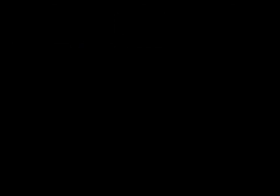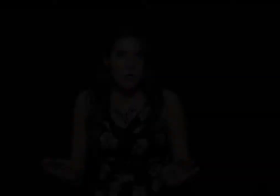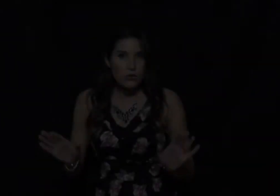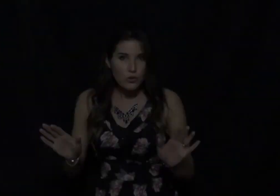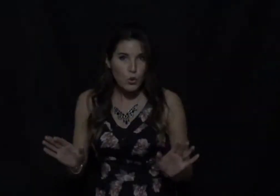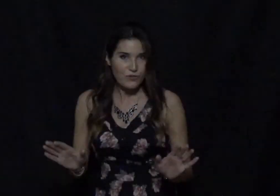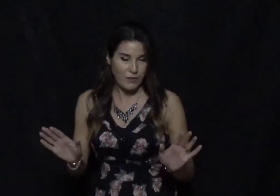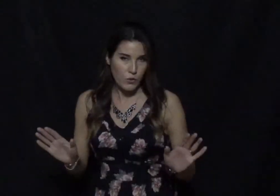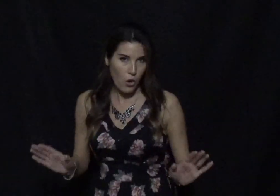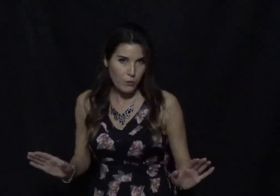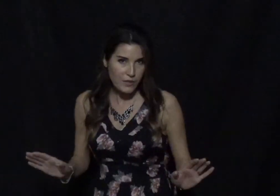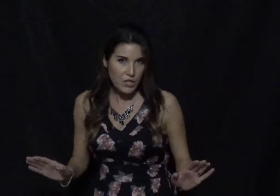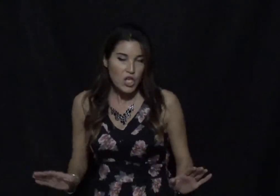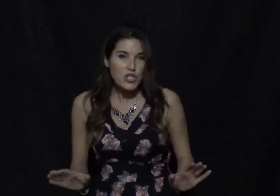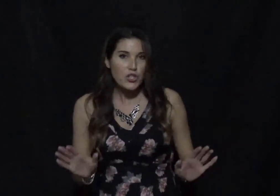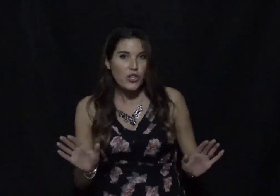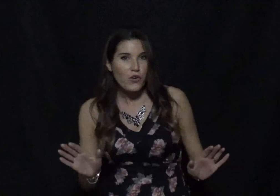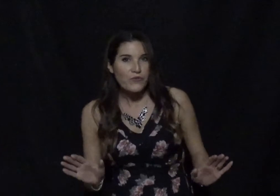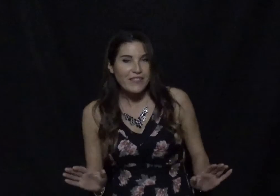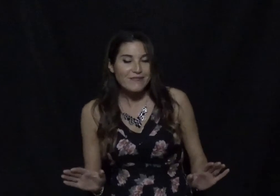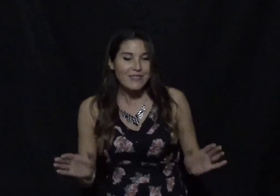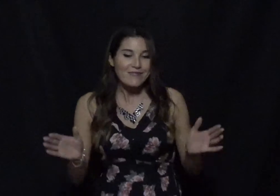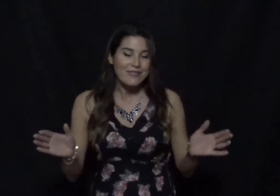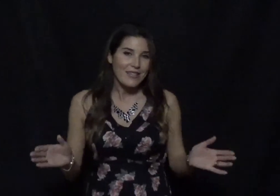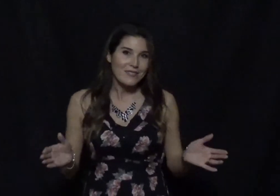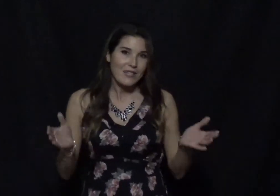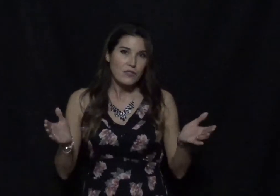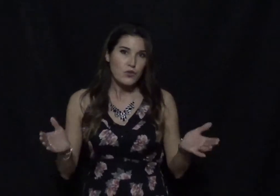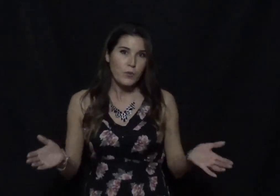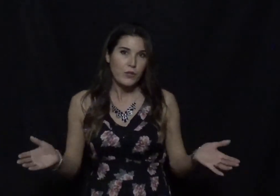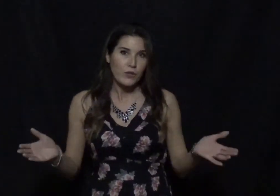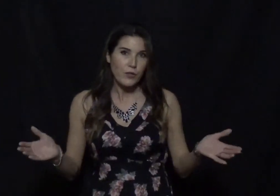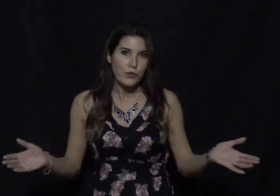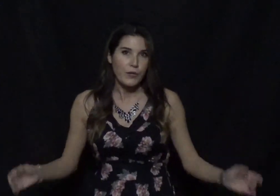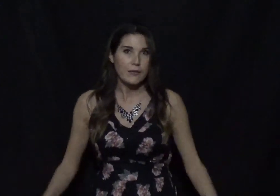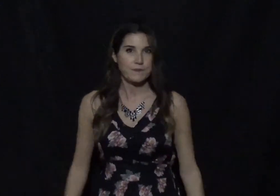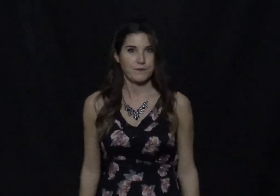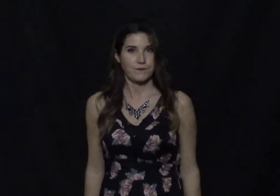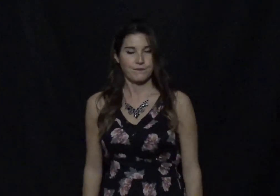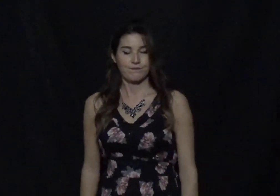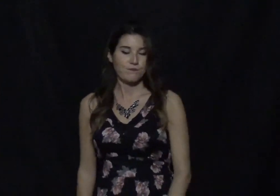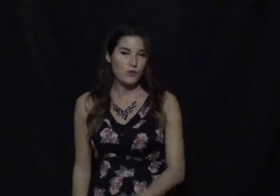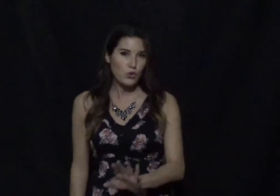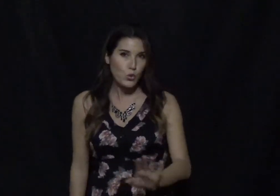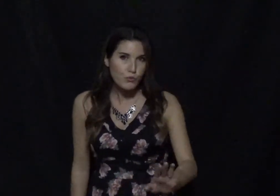Tutti gli uomini sono convinti di essere superiore alle donne, tutti,